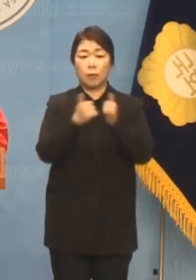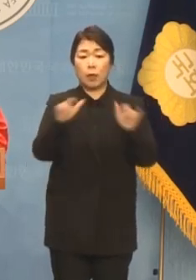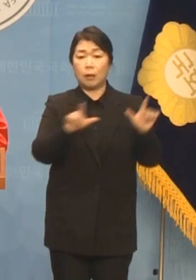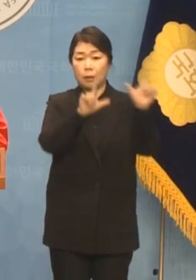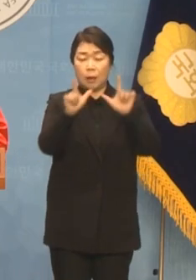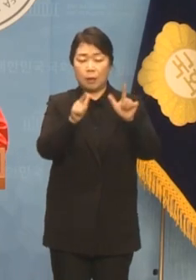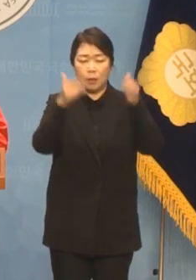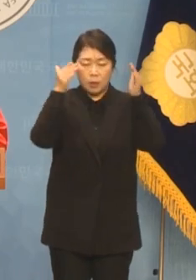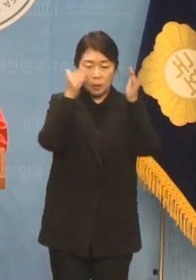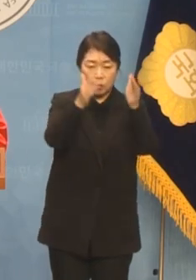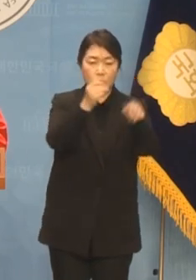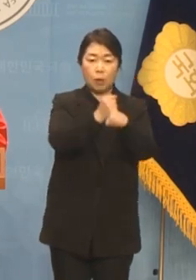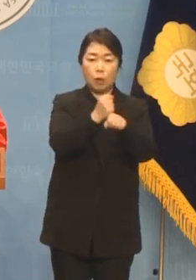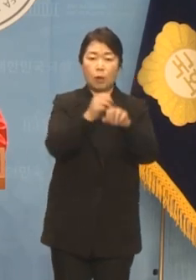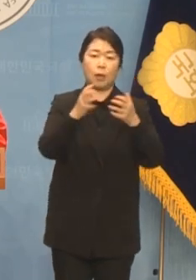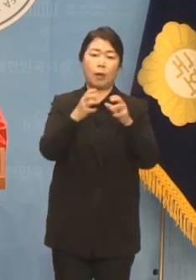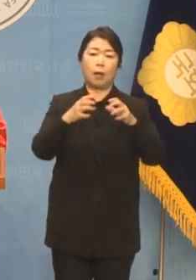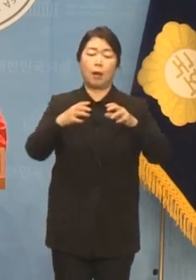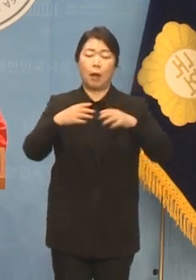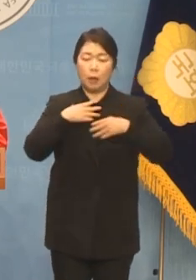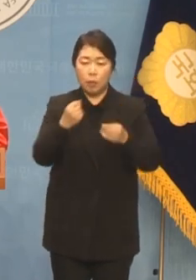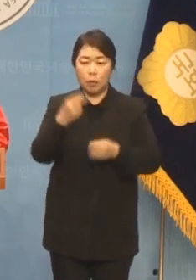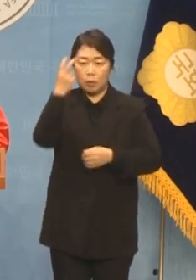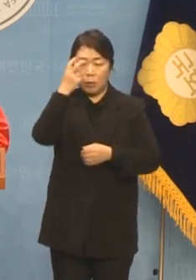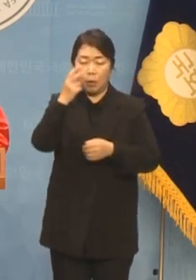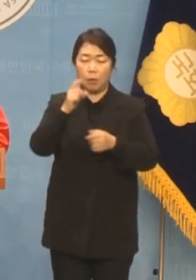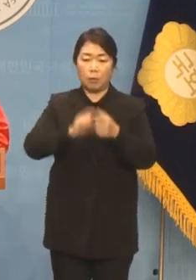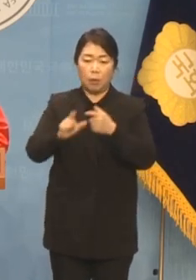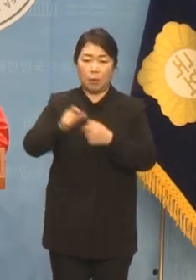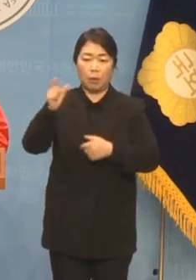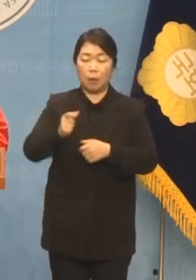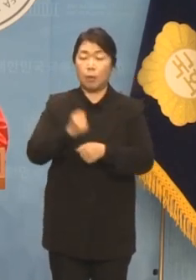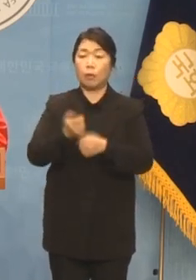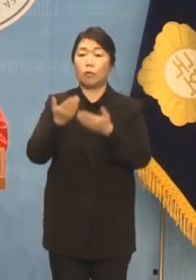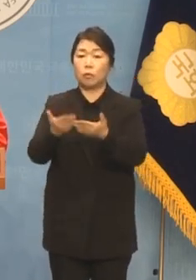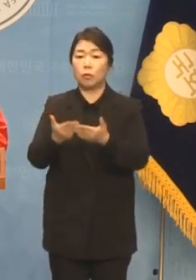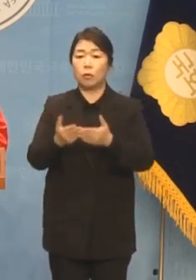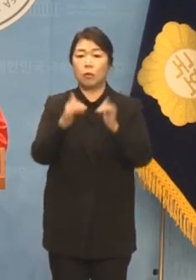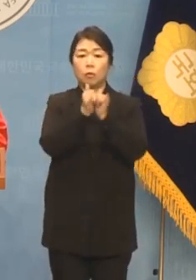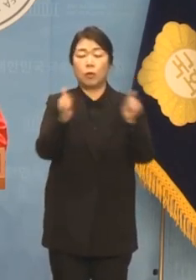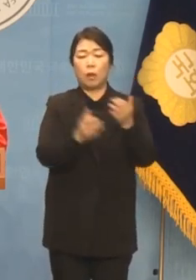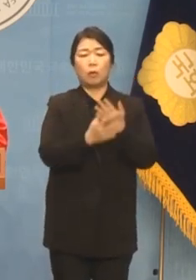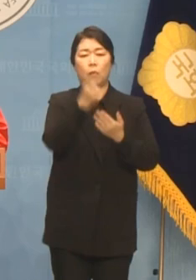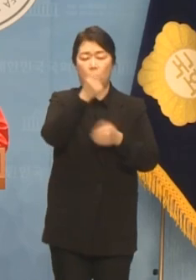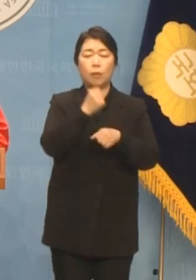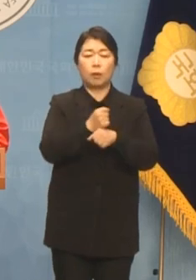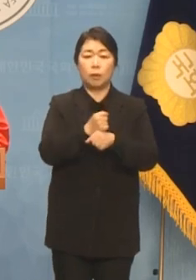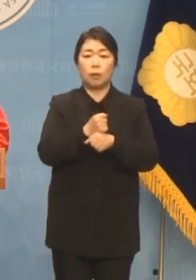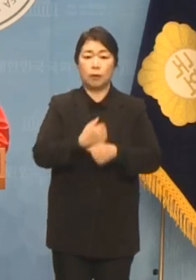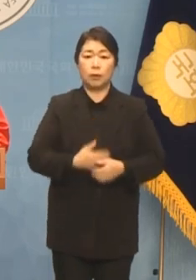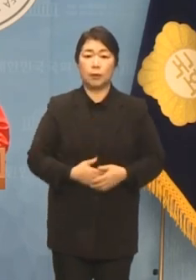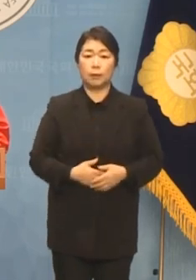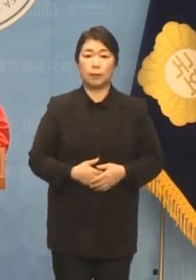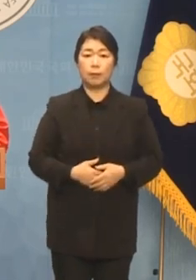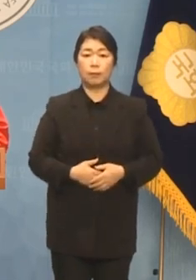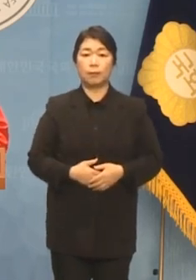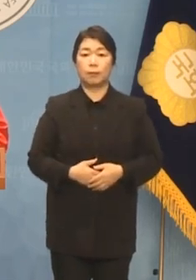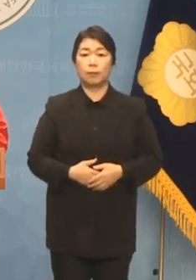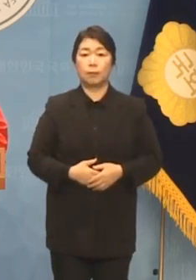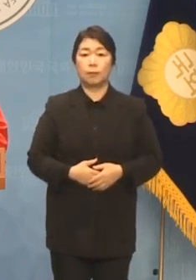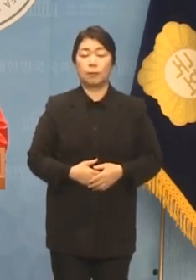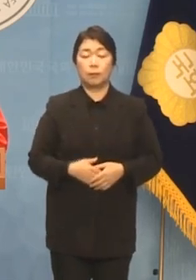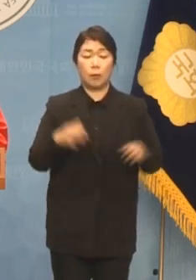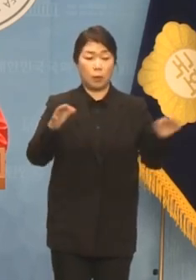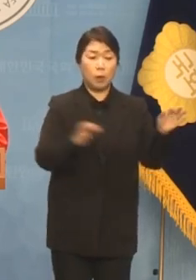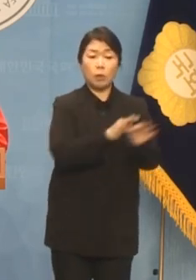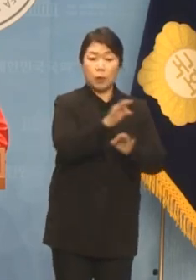매진하고 안보를 강하는 한편 을 이뤄나가겠습니다 우리 경제